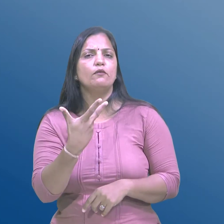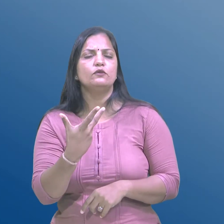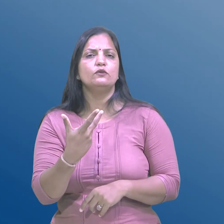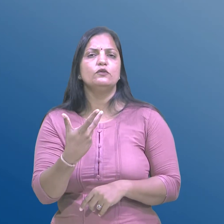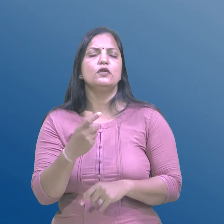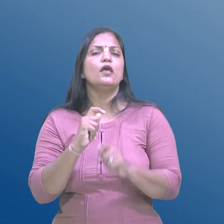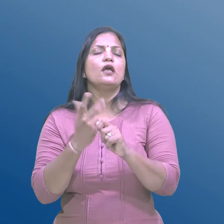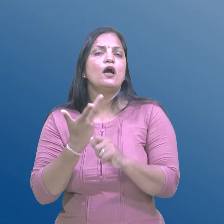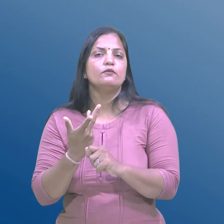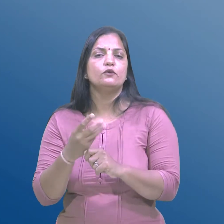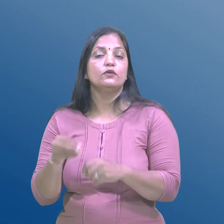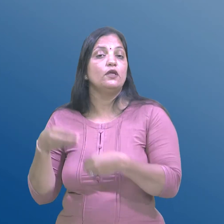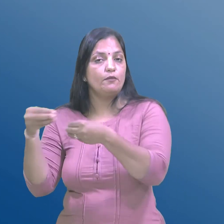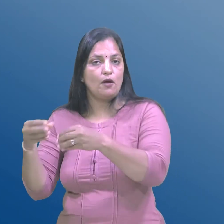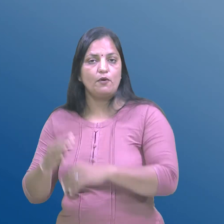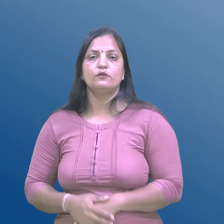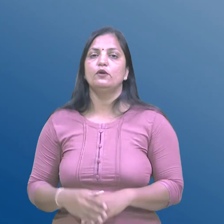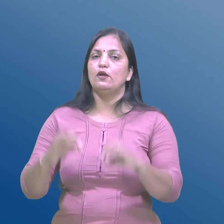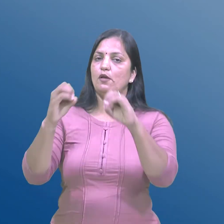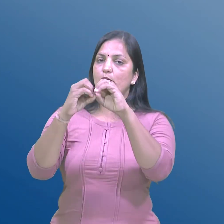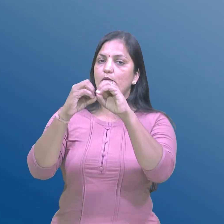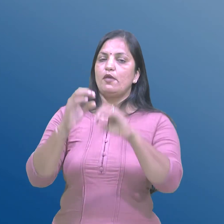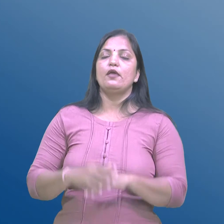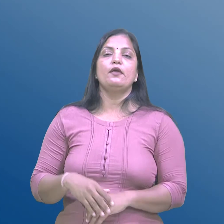બી વિકલાંગતા ધરાવતી વ્યક્તિઓના